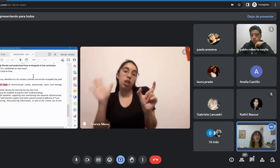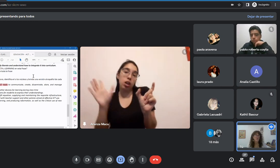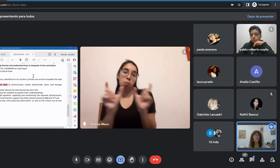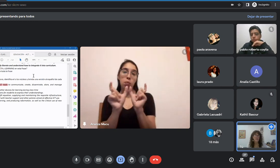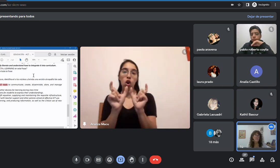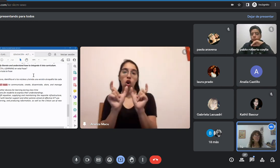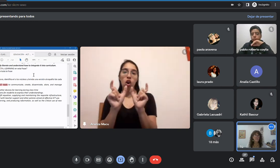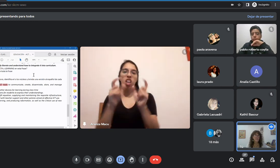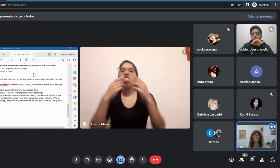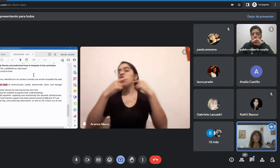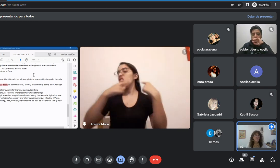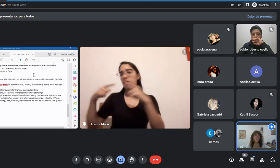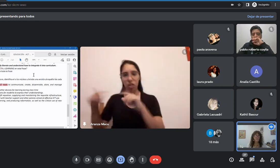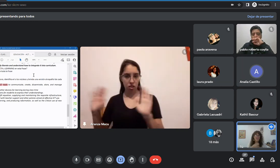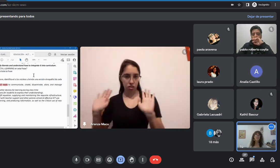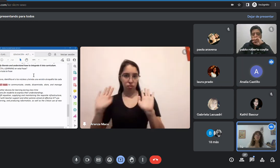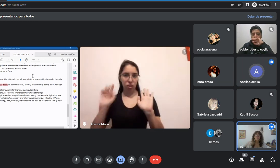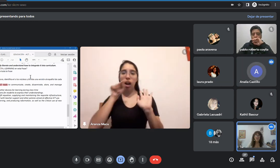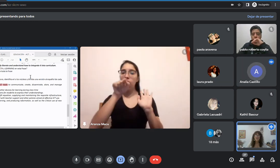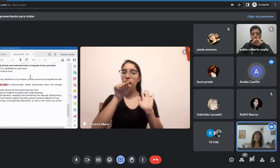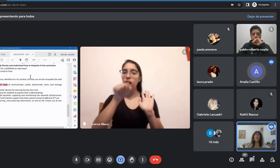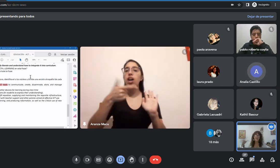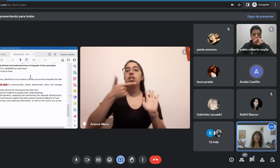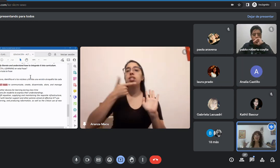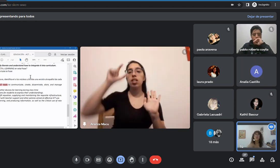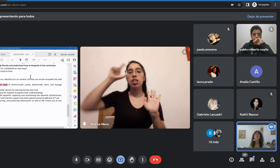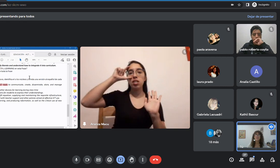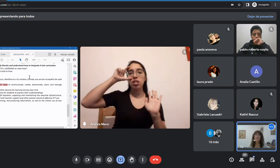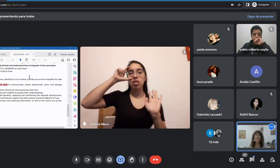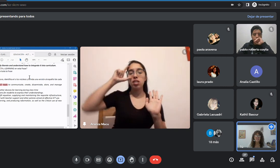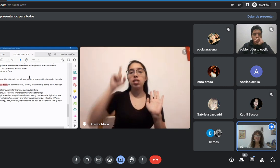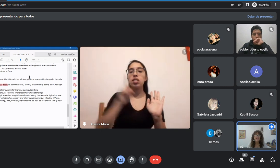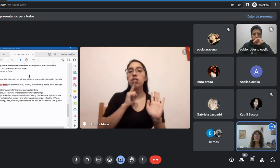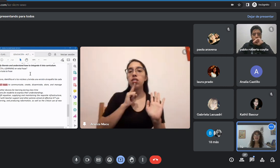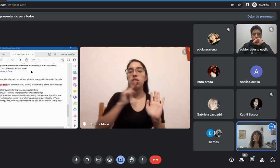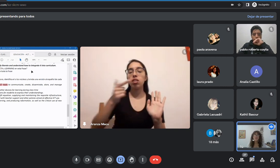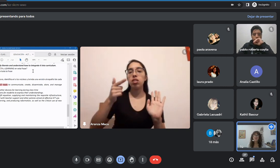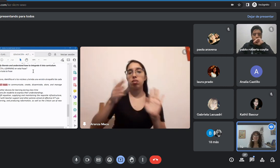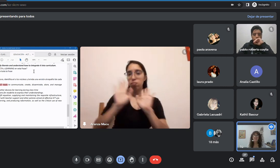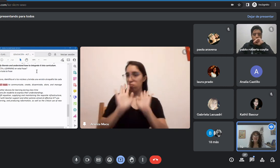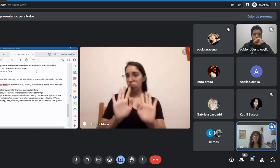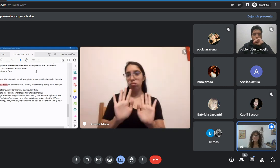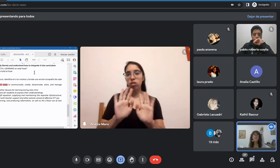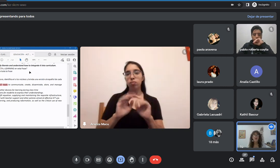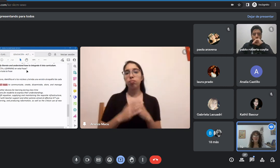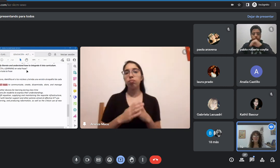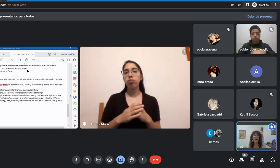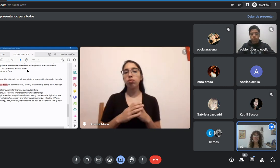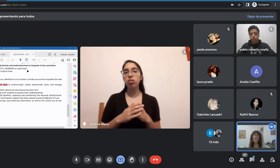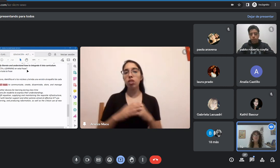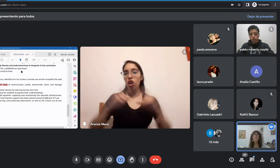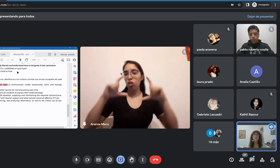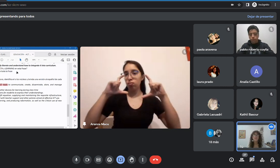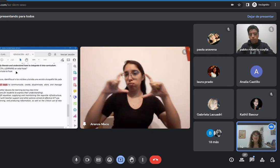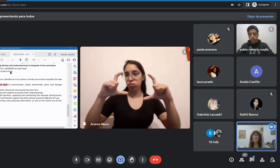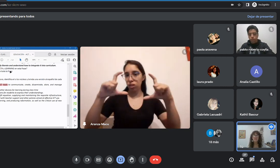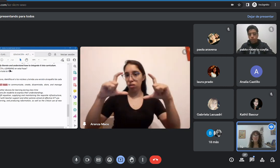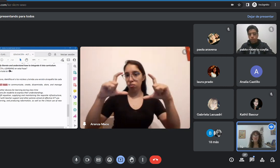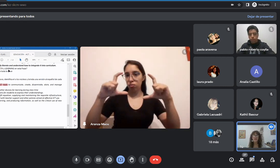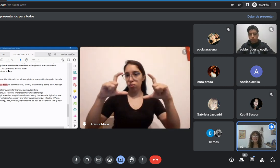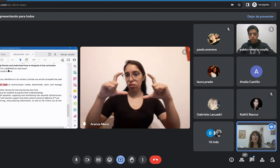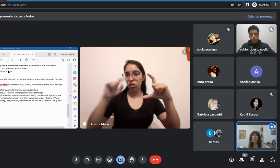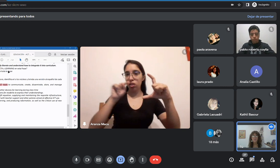cosa, ¿sí? Que fuera, que es algo, ¿sí? Entonces, acá es of, acá está como sustantivo. ¿Por